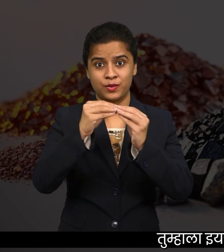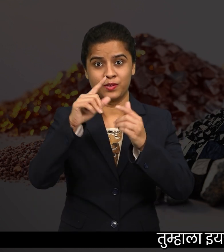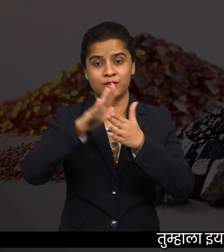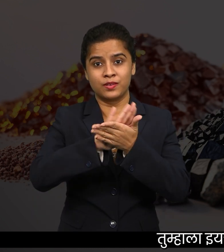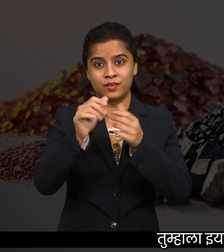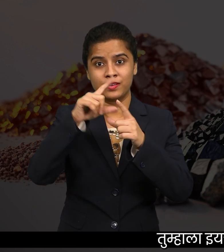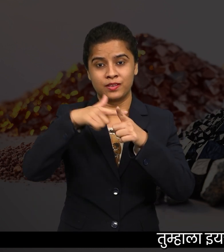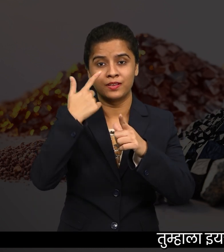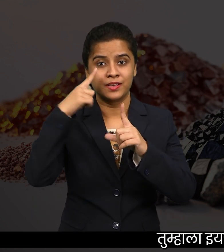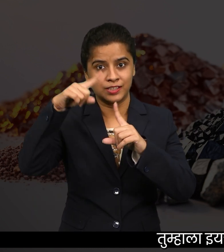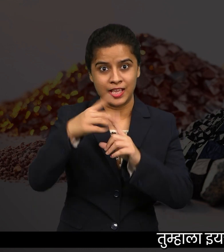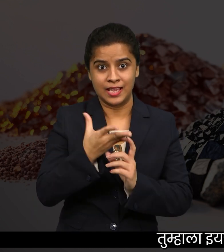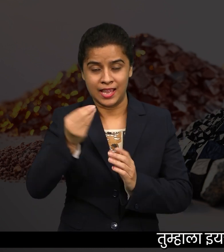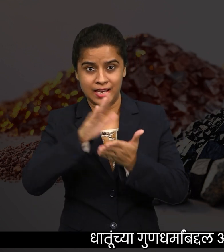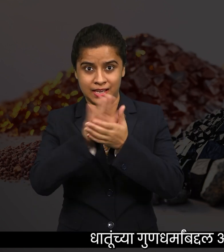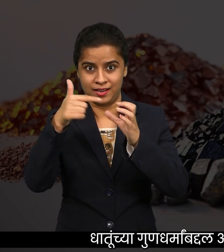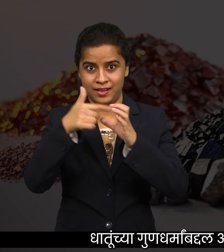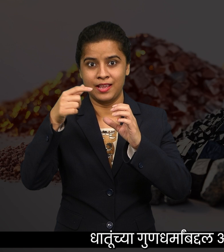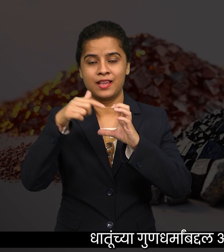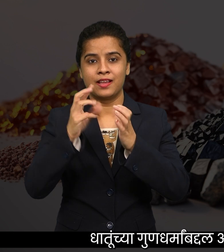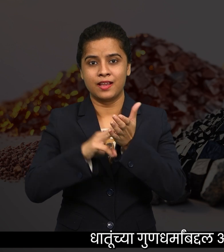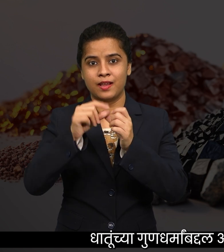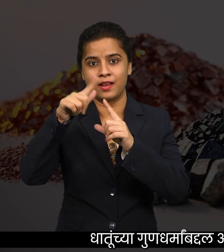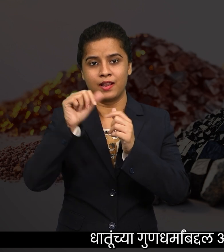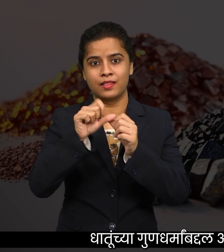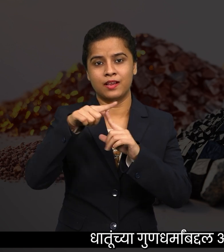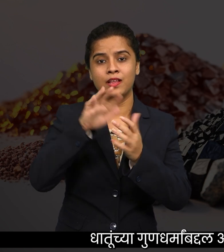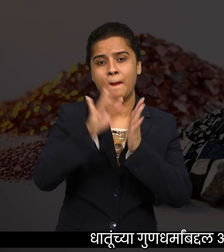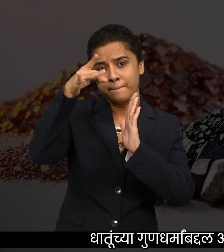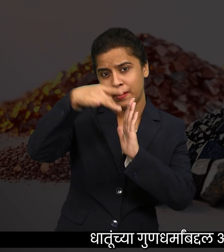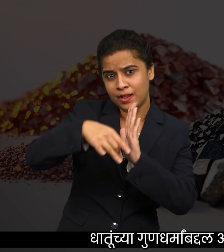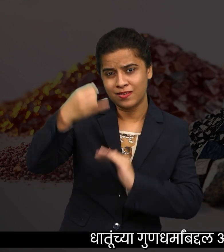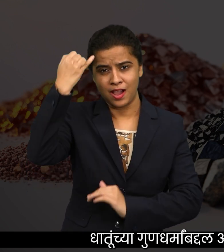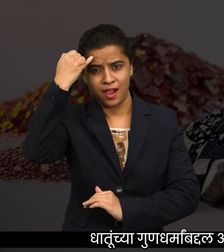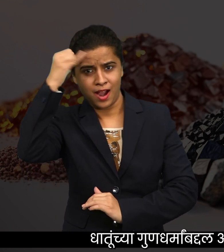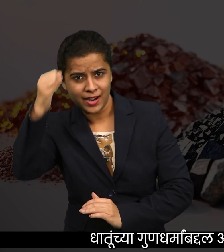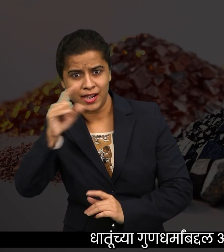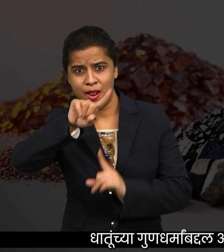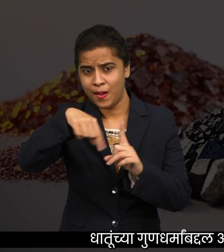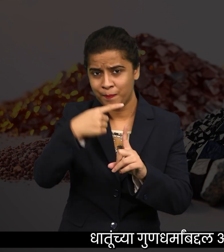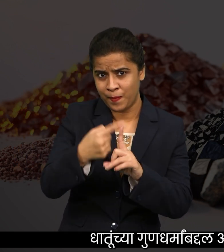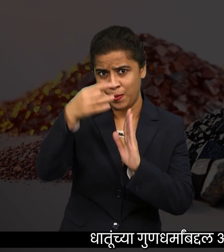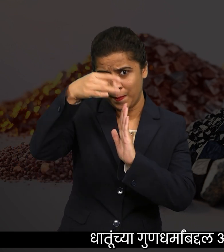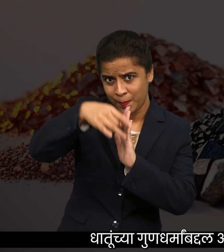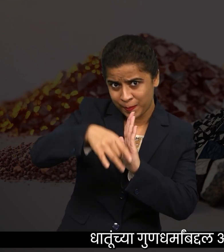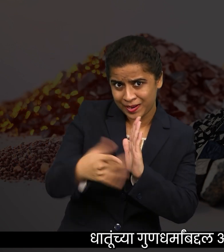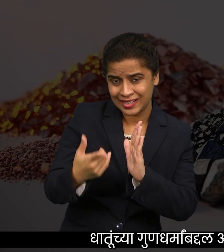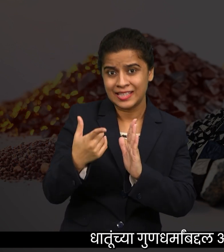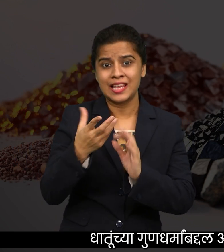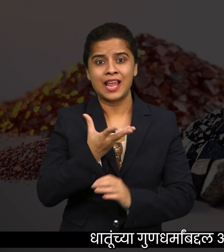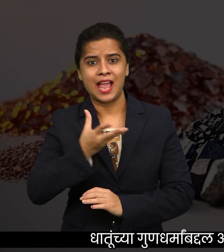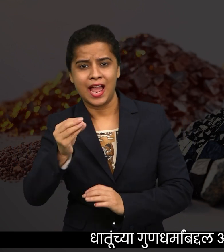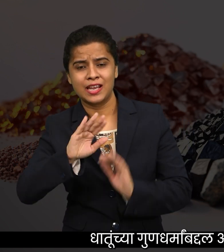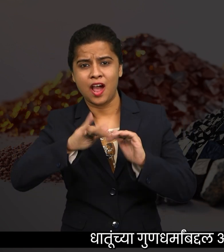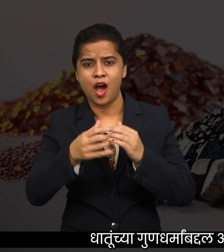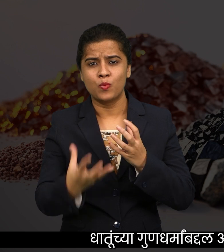तुम्हाला इयत्ता 10वीच्या रसायनशास्त्रातील धातूंच्या गुणधर्माबद्दल आणि घटनेबद्दल थोडक्यात कल्पना देतील.